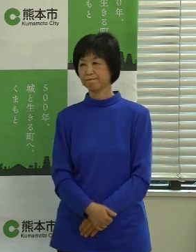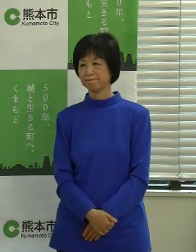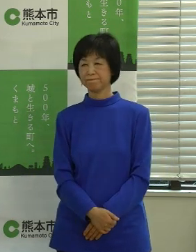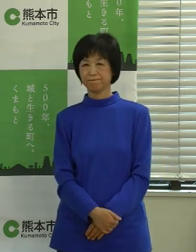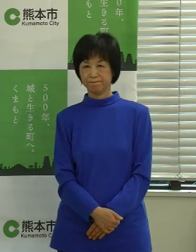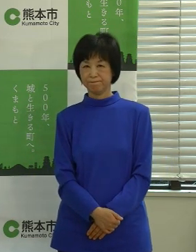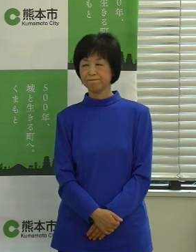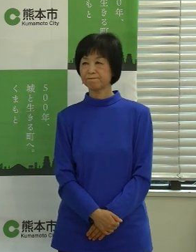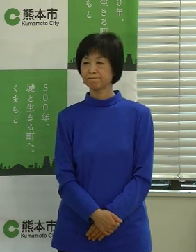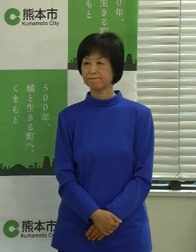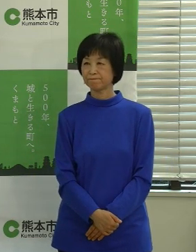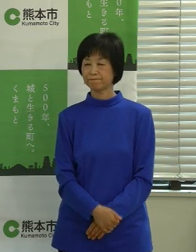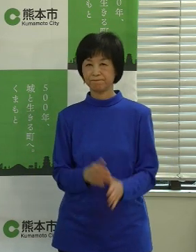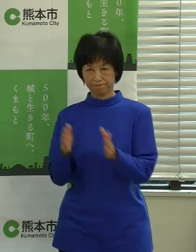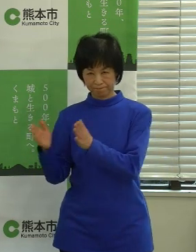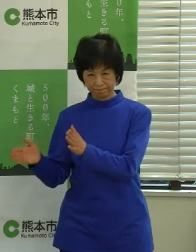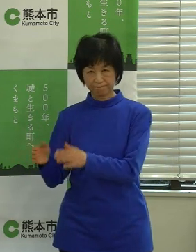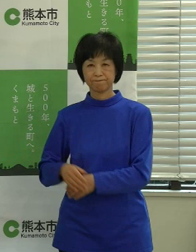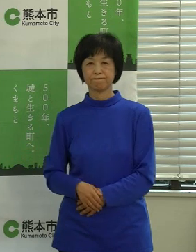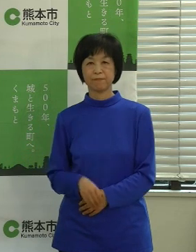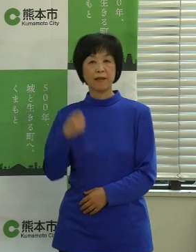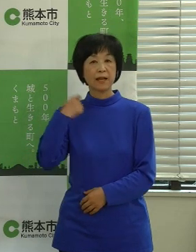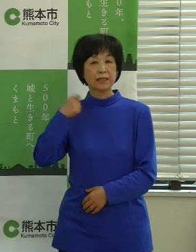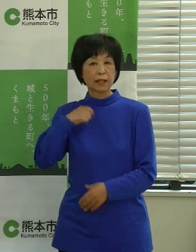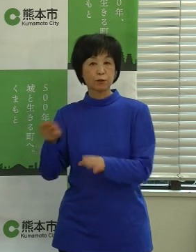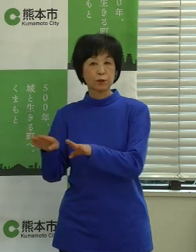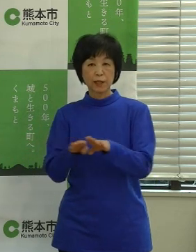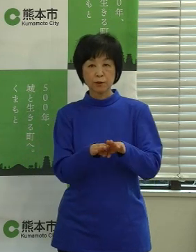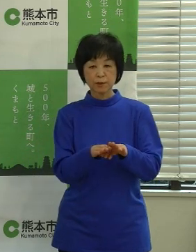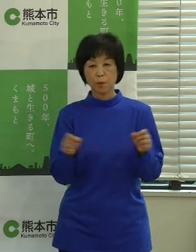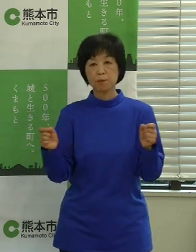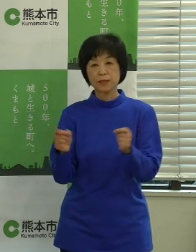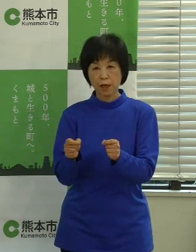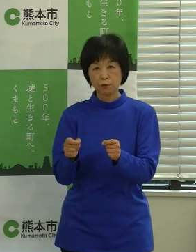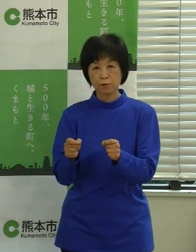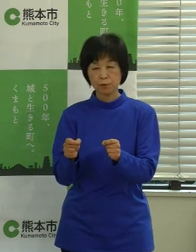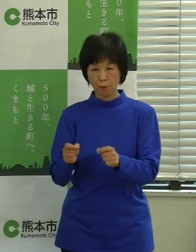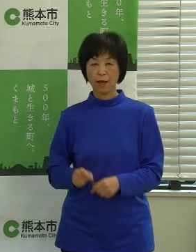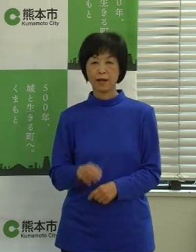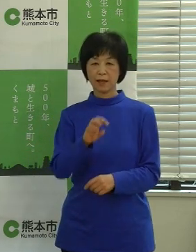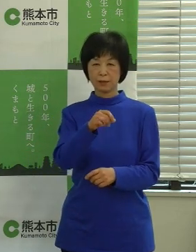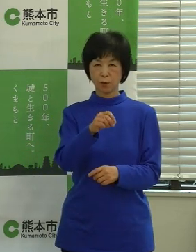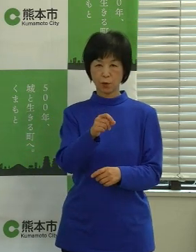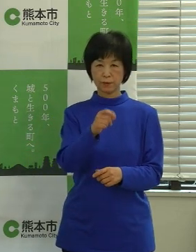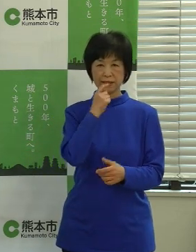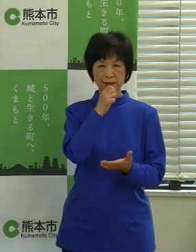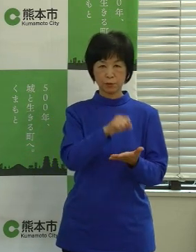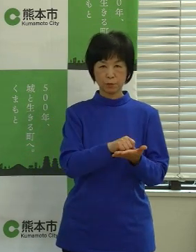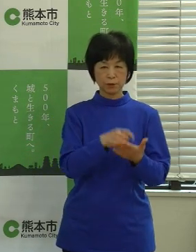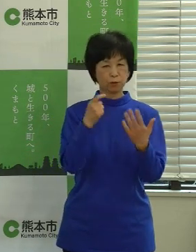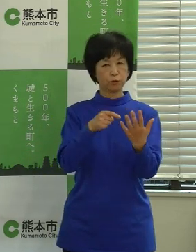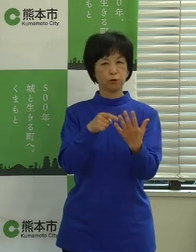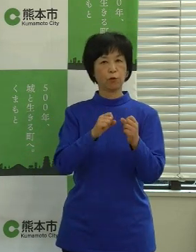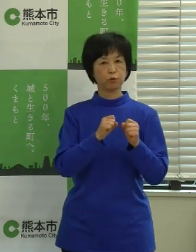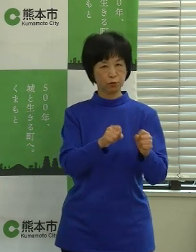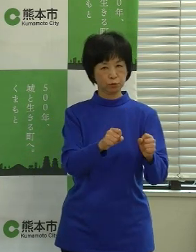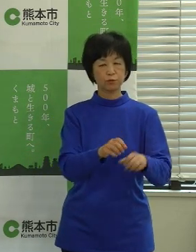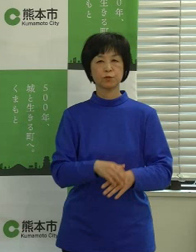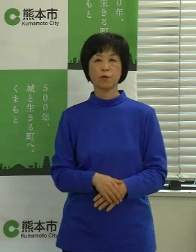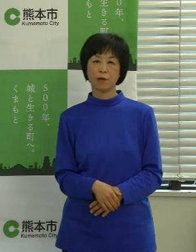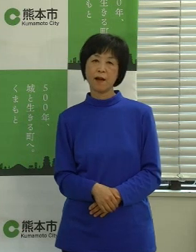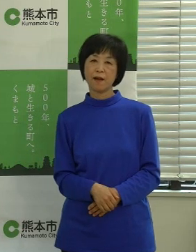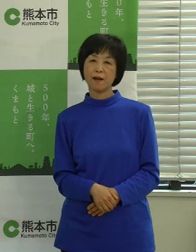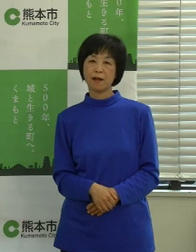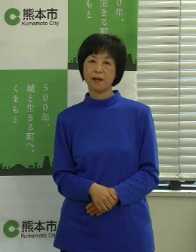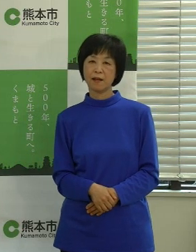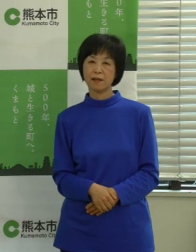ではその夏休みを例えば短くするですとか、土曜日に授業を毎日行うようにするですとか、はい、そういった何か対策について何